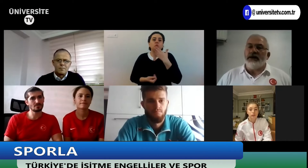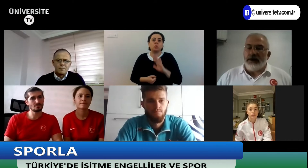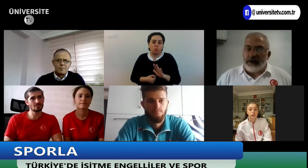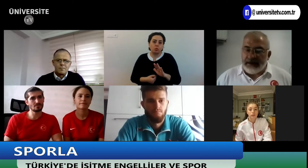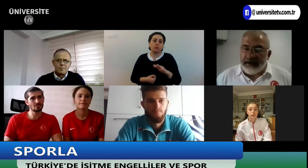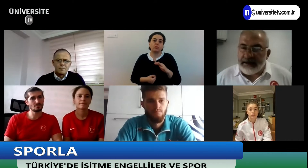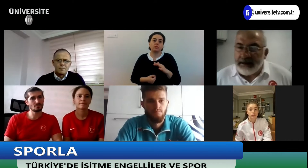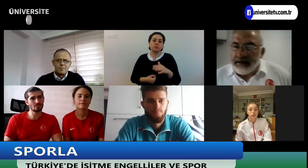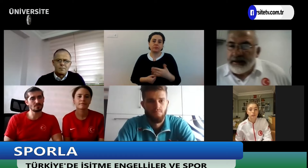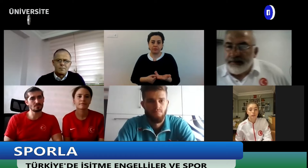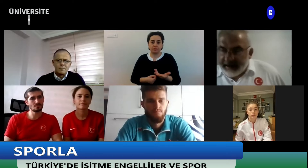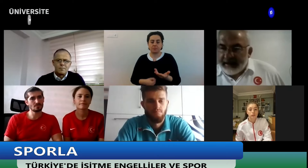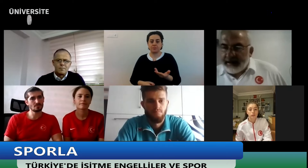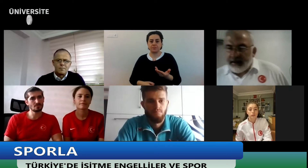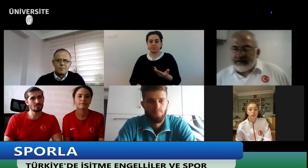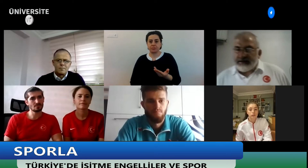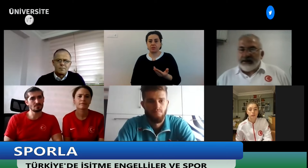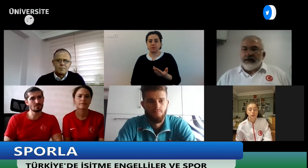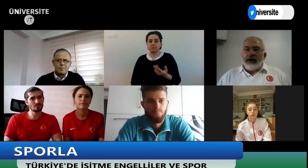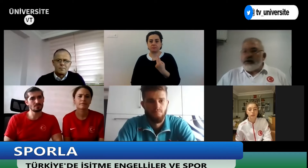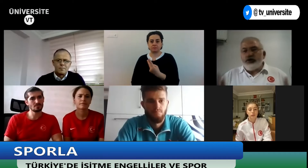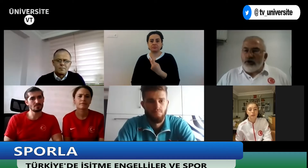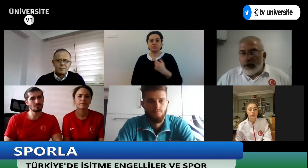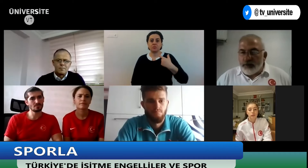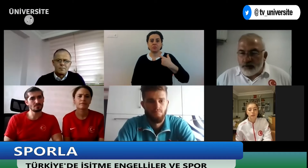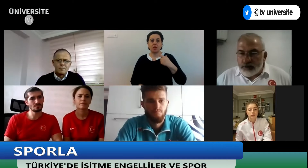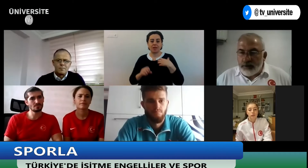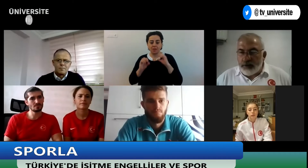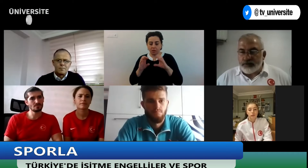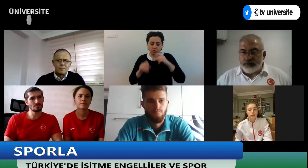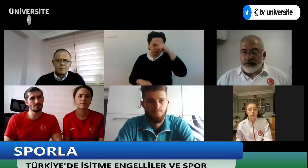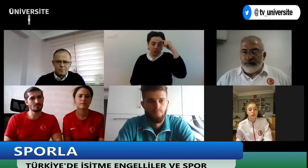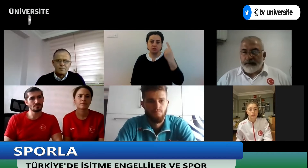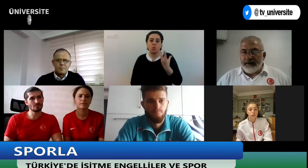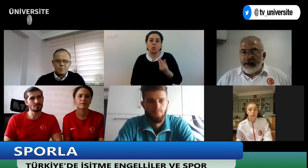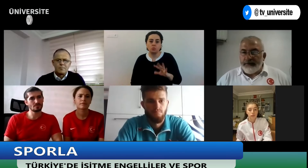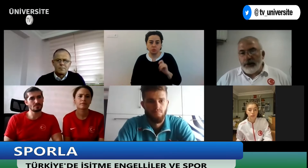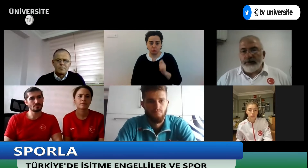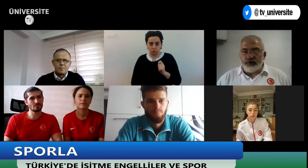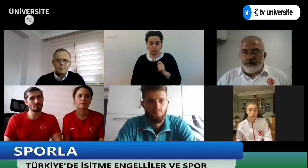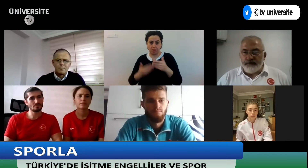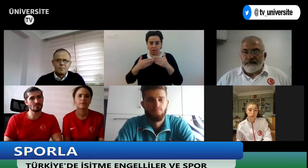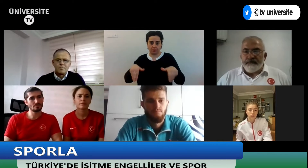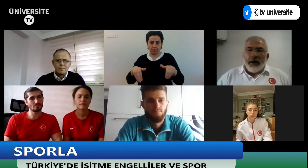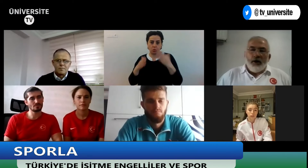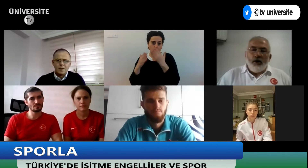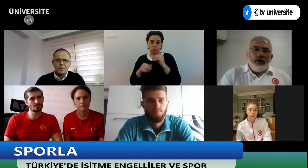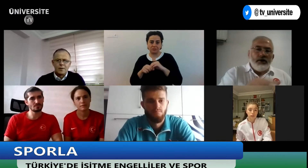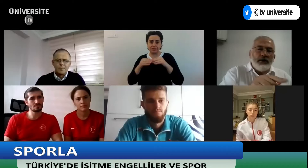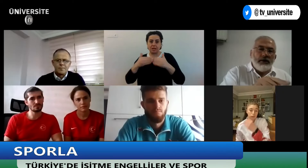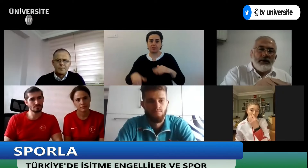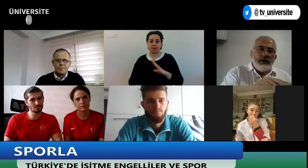işitme engelli bireylere has, antrenör olamıyor. Düşünebiliyor musunuz? Yani böyle bir durum.